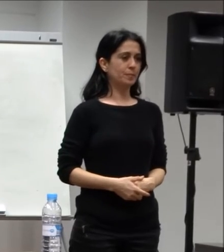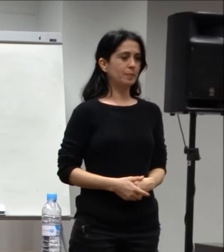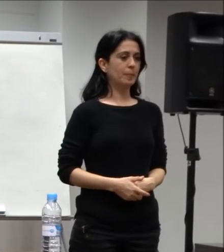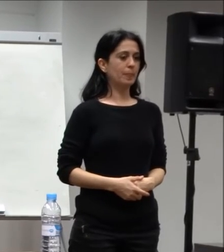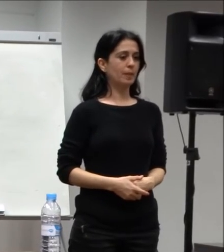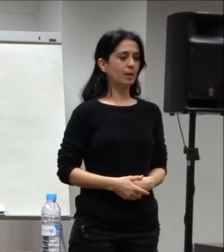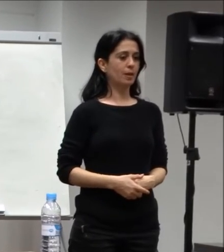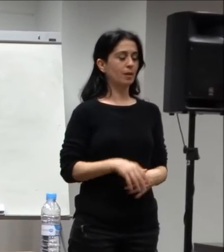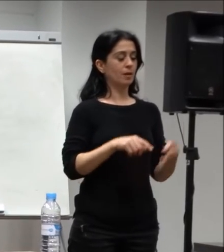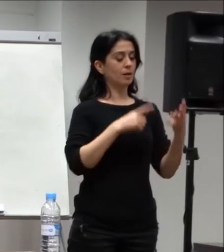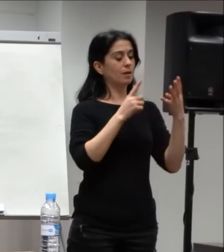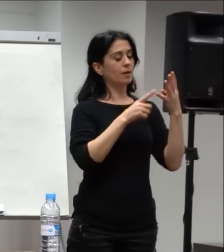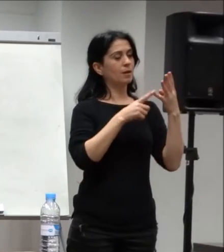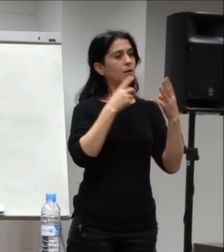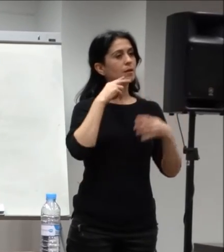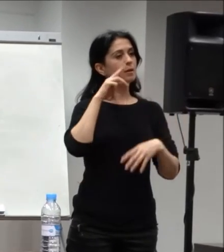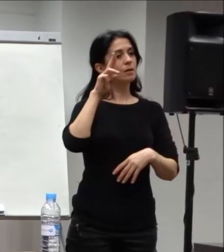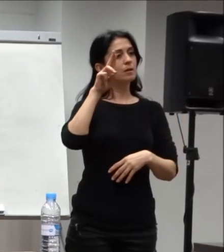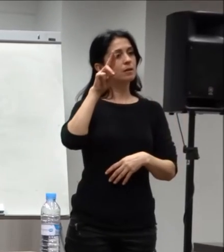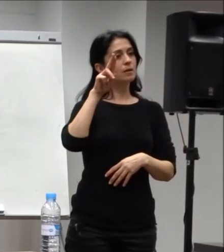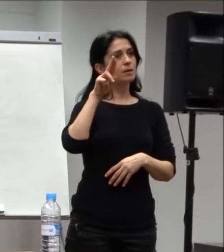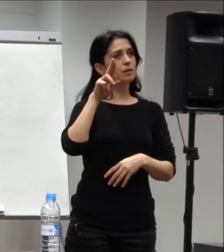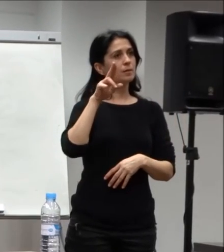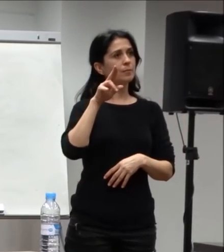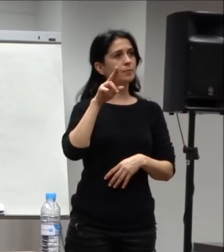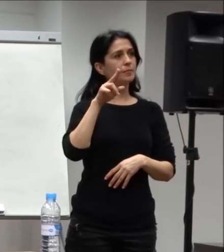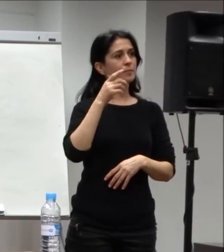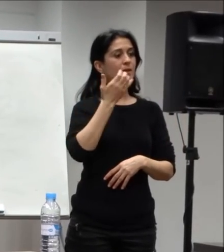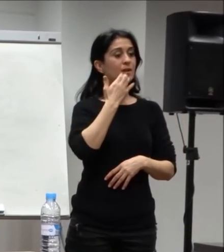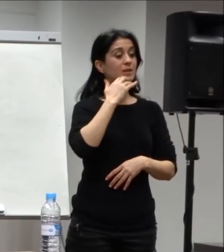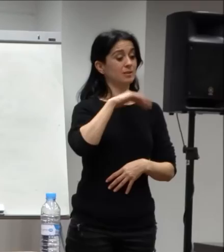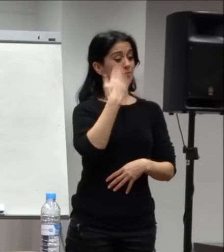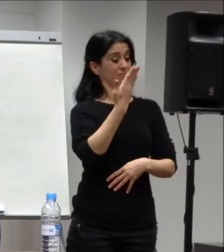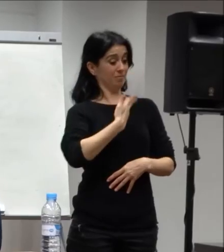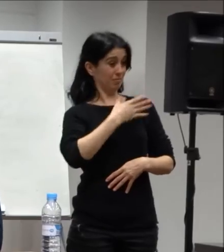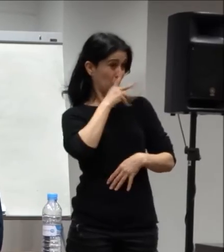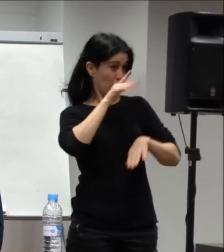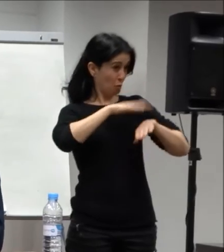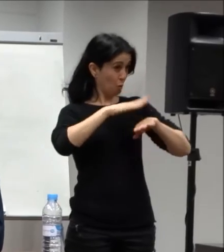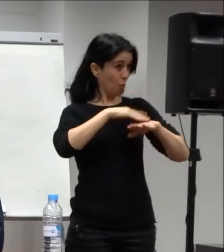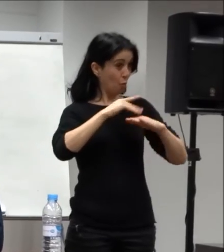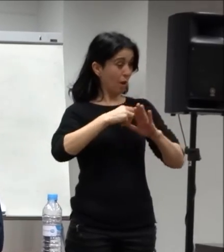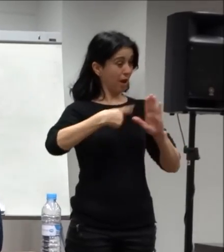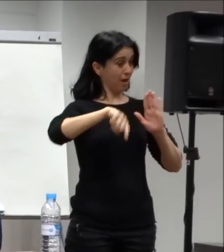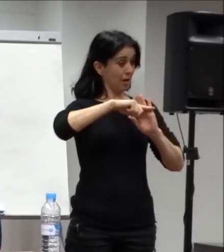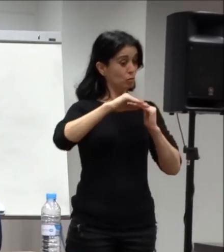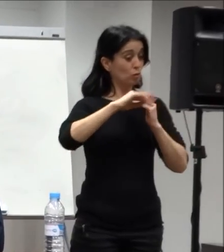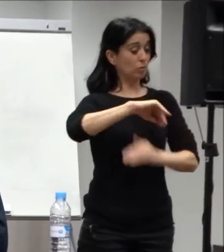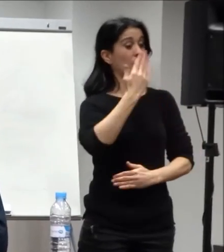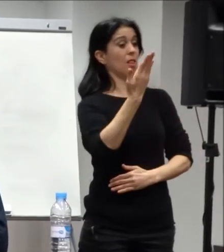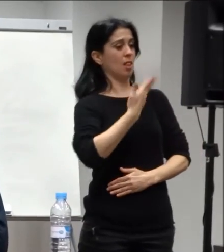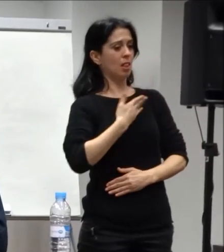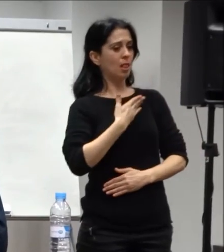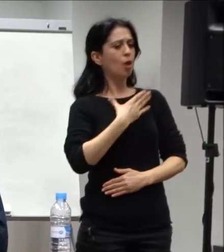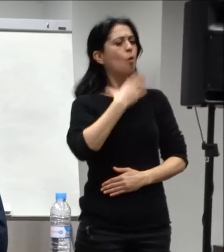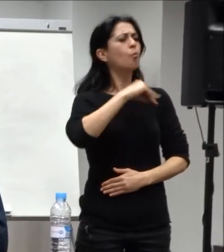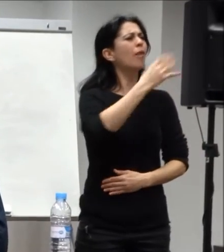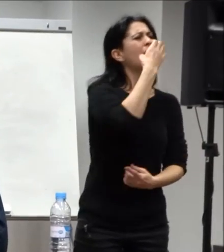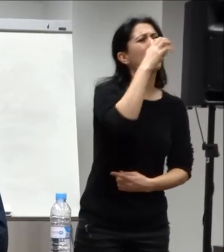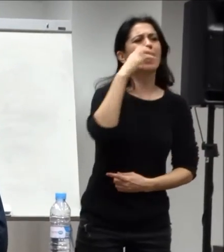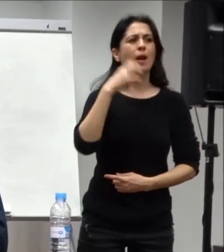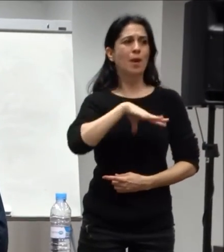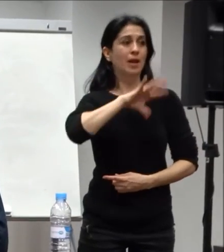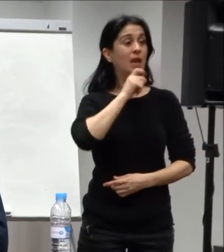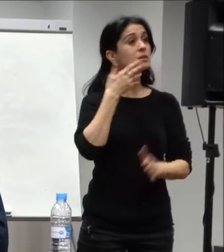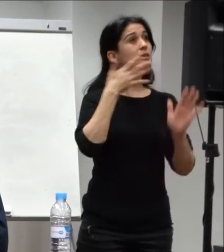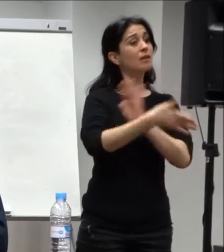Hablaremos de quién puede reclamar los perjuicios ocasionados por la cláusula suelo, porque, contra lo que la gente pueda pensar, no todo el mundo que tenga una